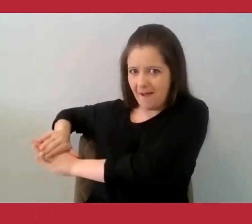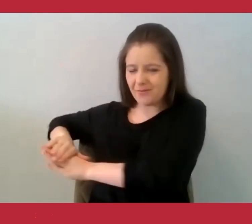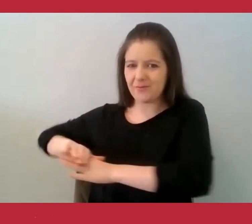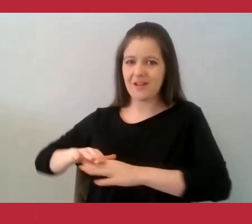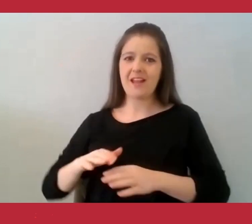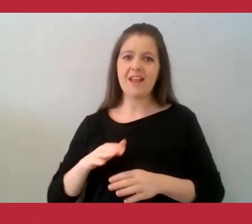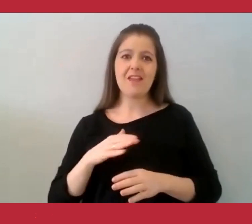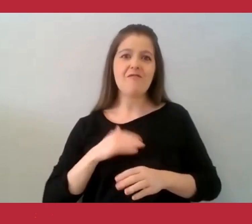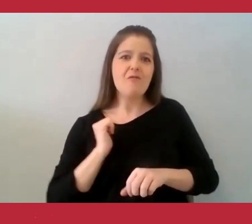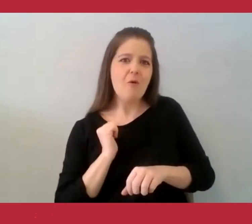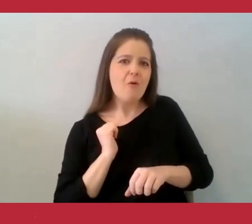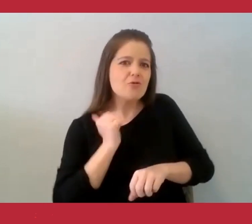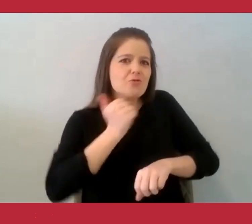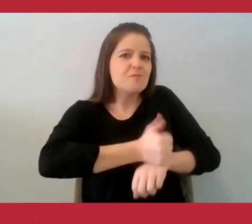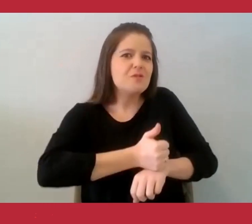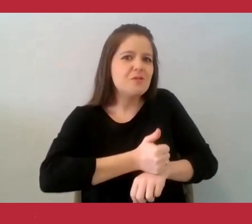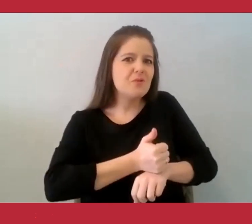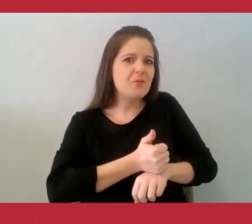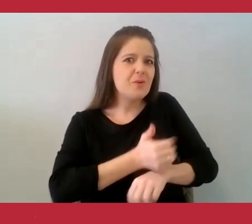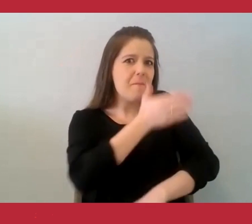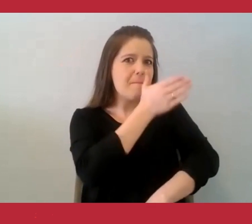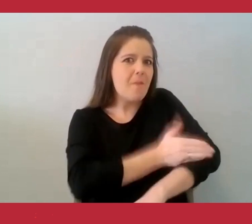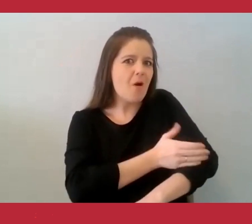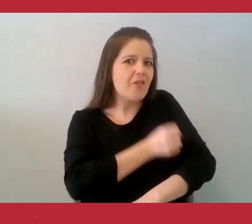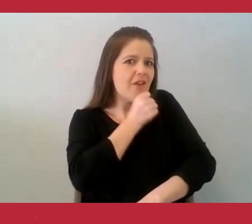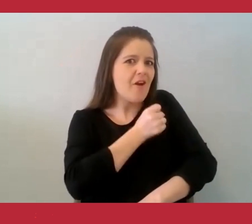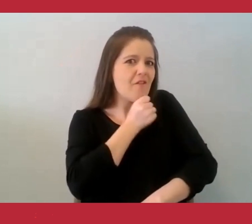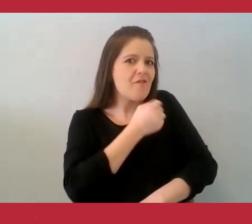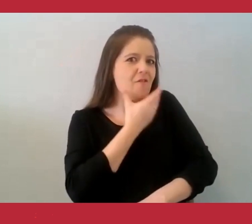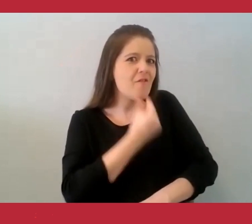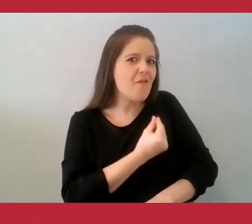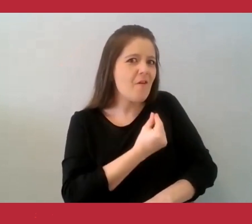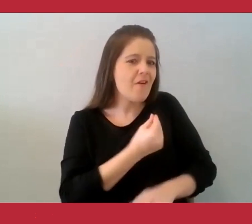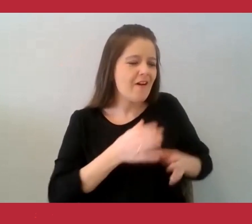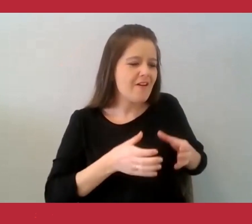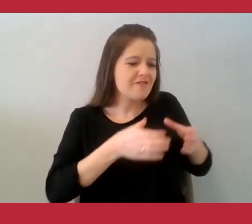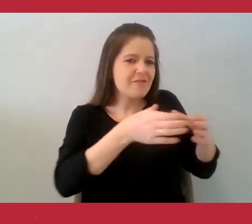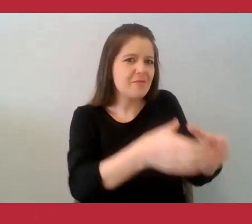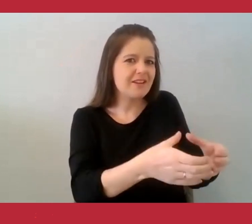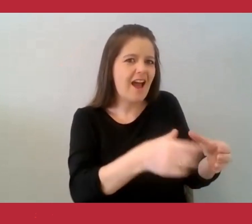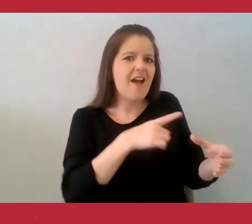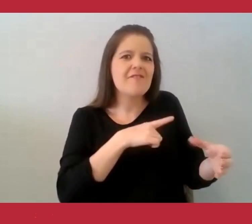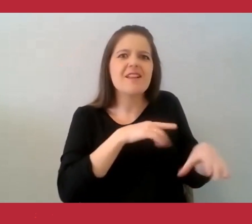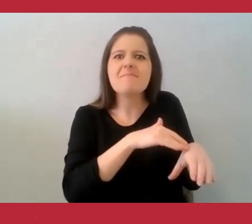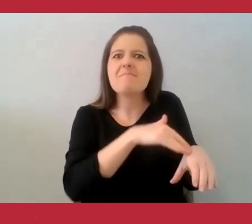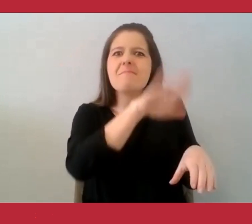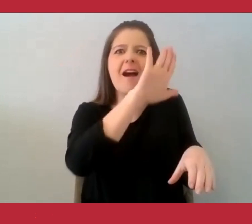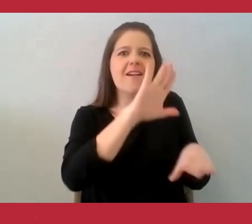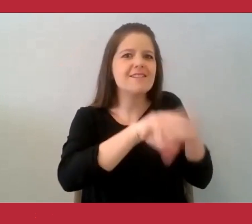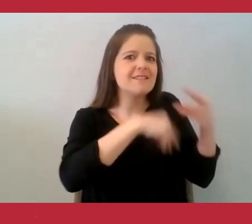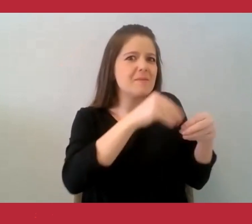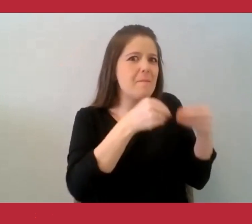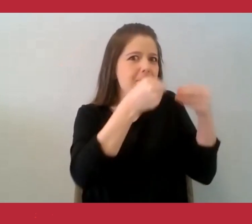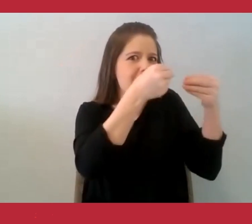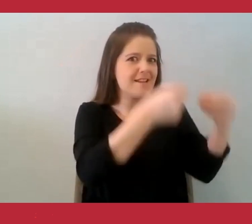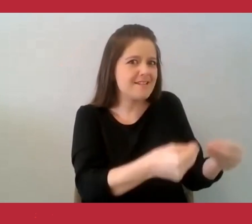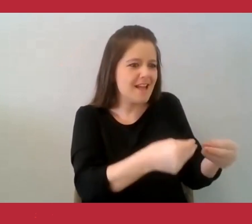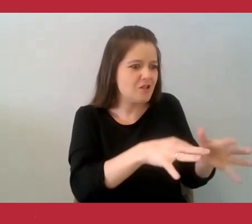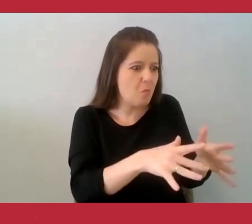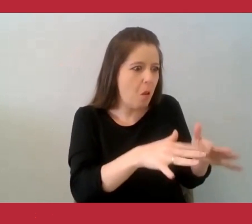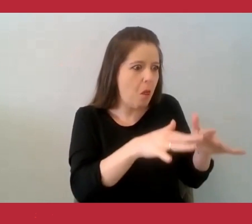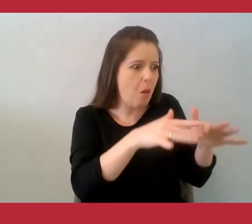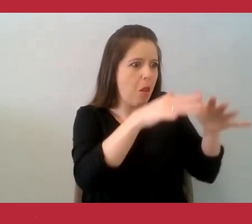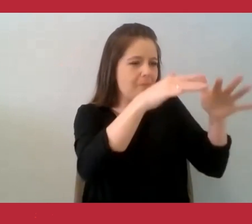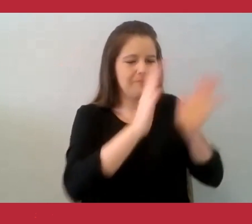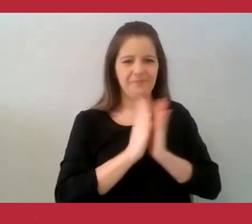vai ser cheio de presente. Assim eu vou ganhar muito mais coisas. E foi isso que o Joãozinho